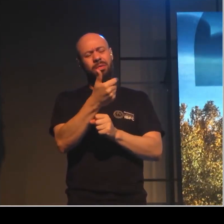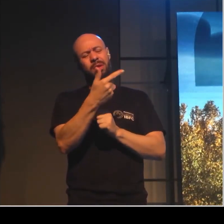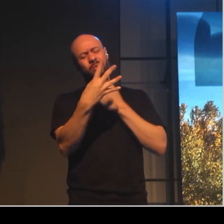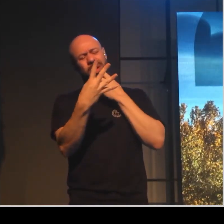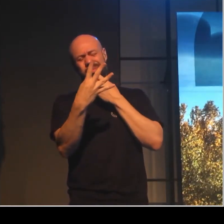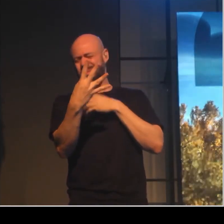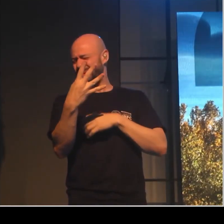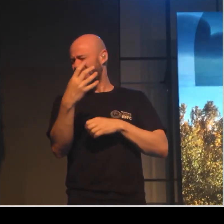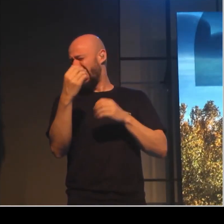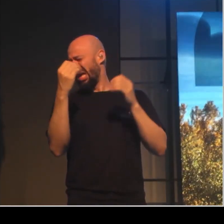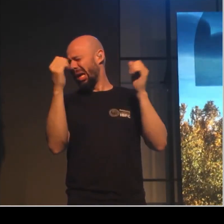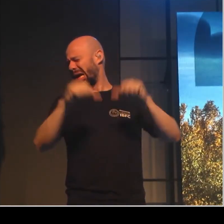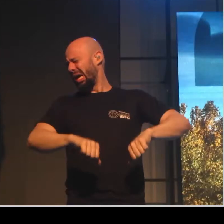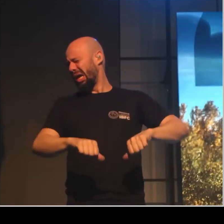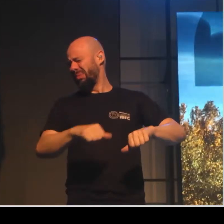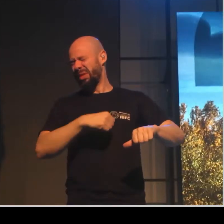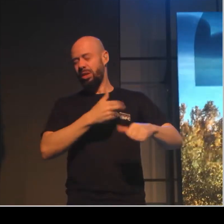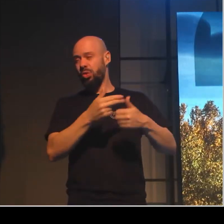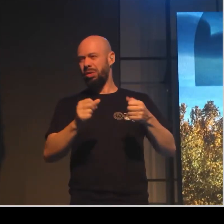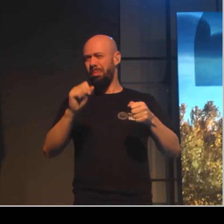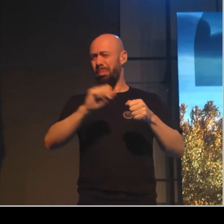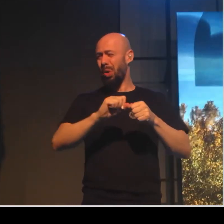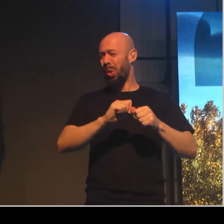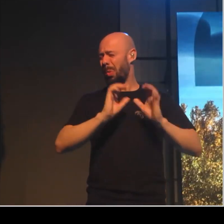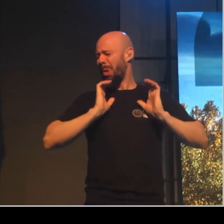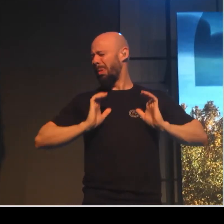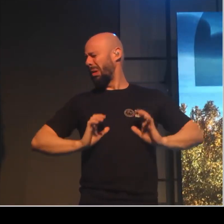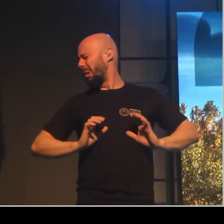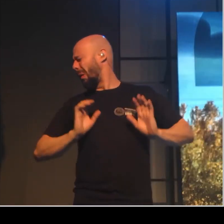o que você fez, o que você deixou de fazer.